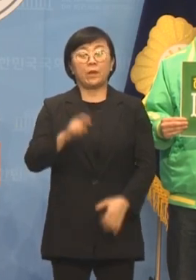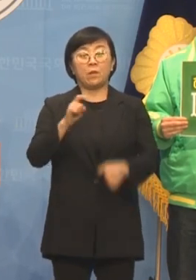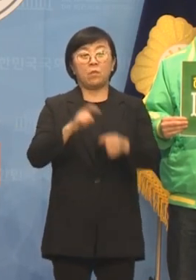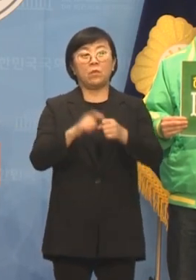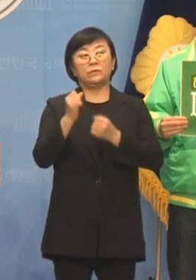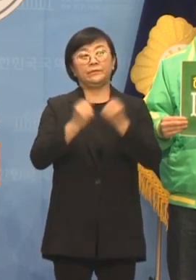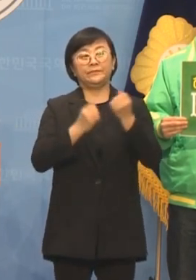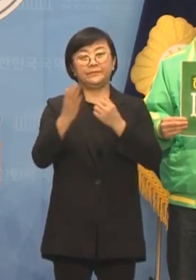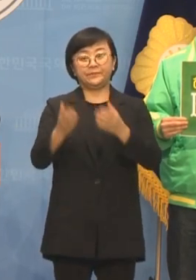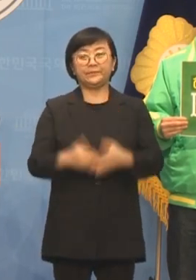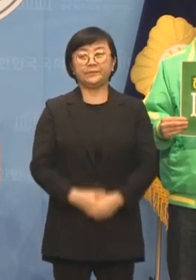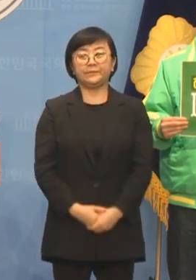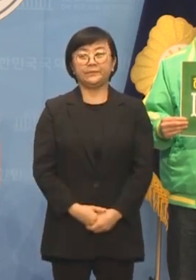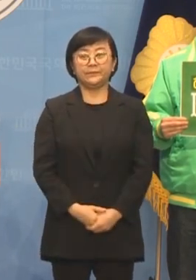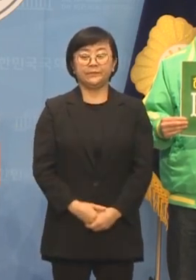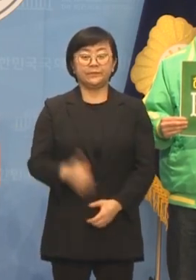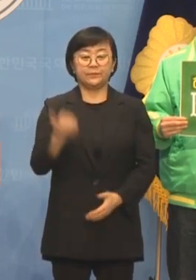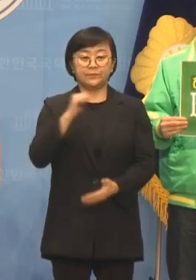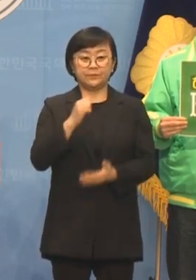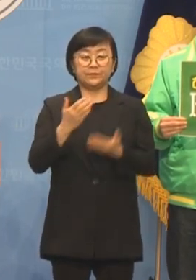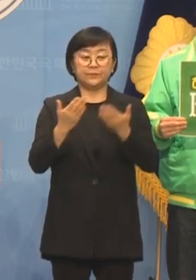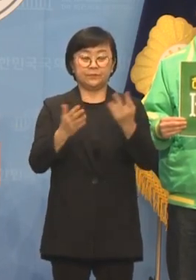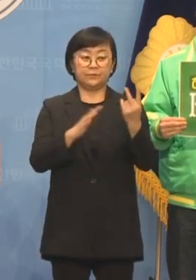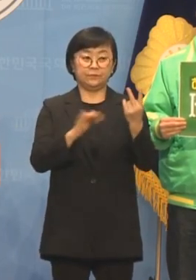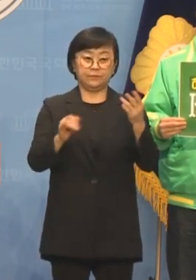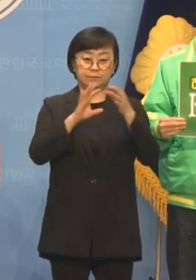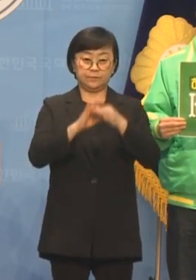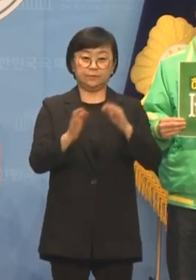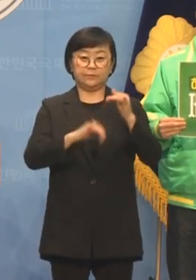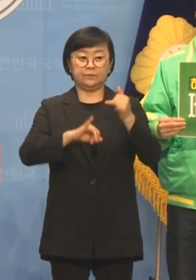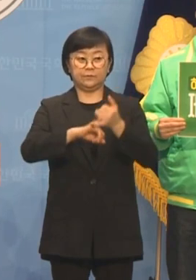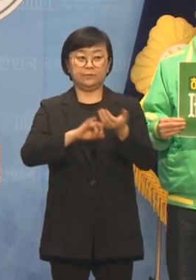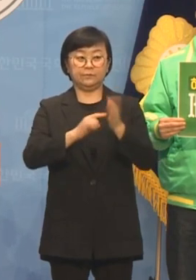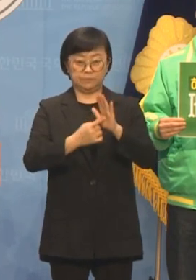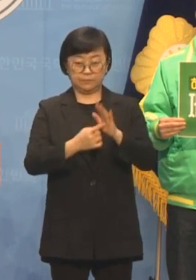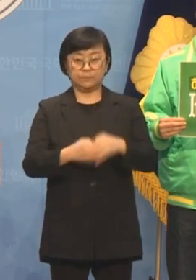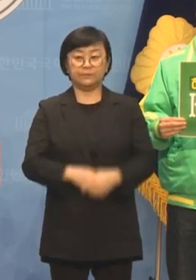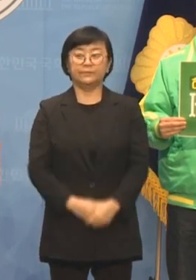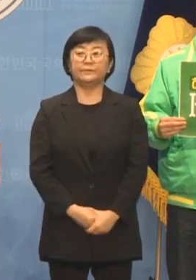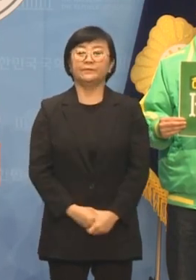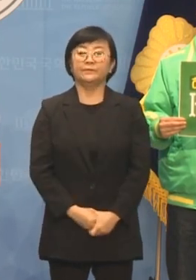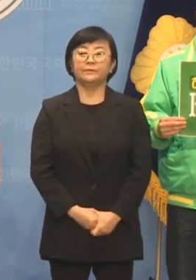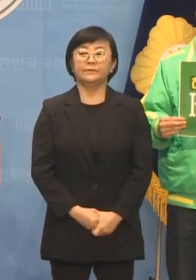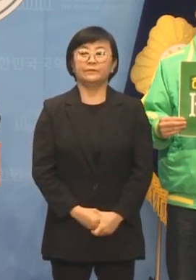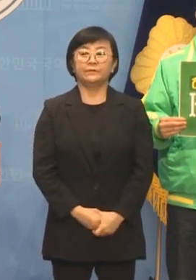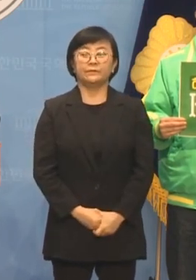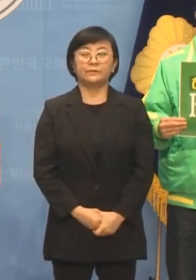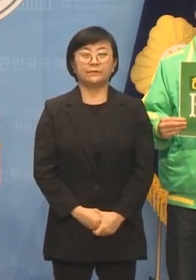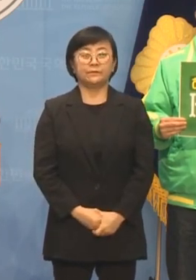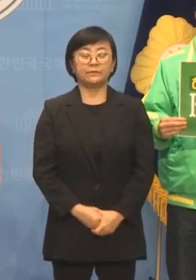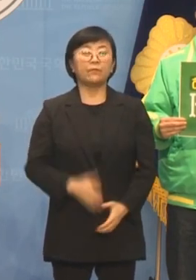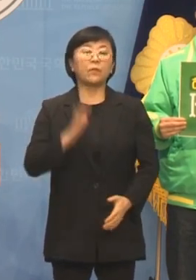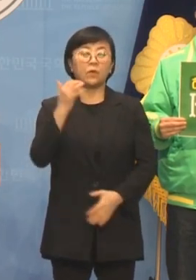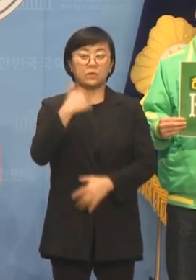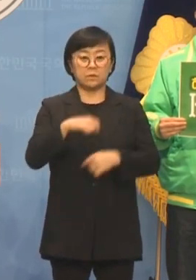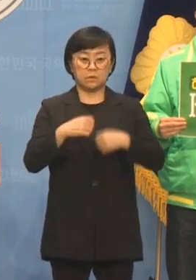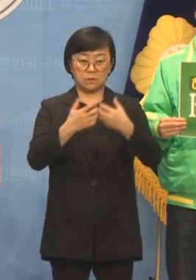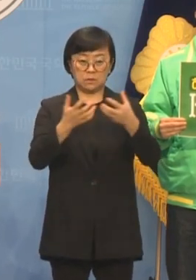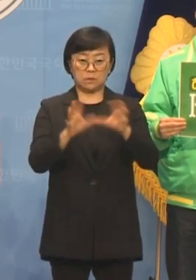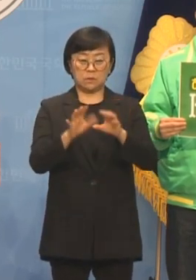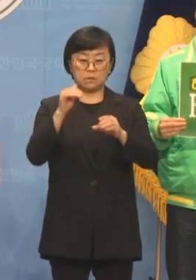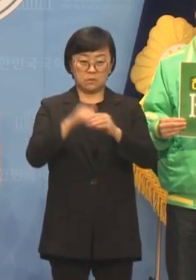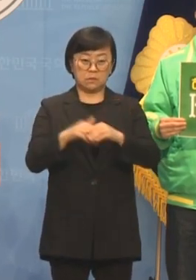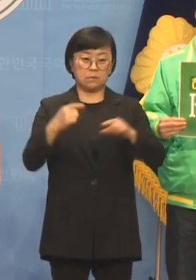말씀드리고요 어 소개드린 두 분이이어서 공약을 발표하는 걸로 하겠습니다에 녹색 정의당의